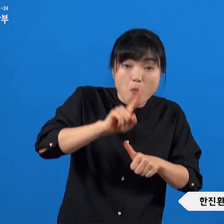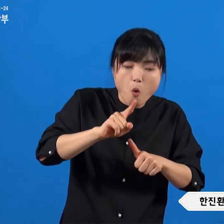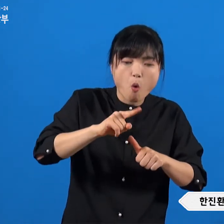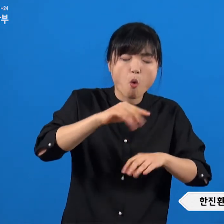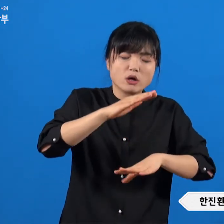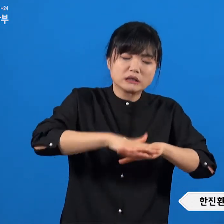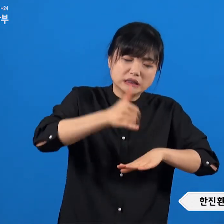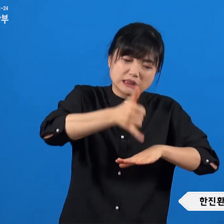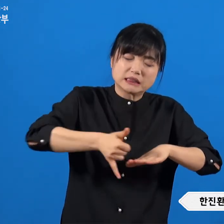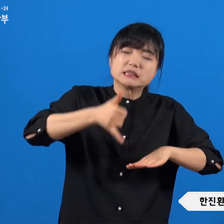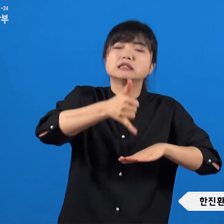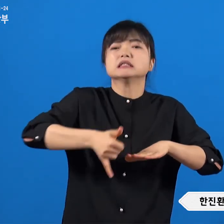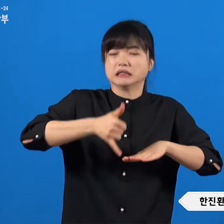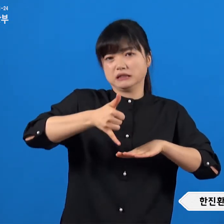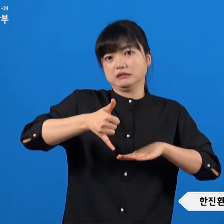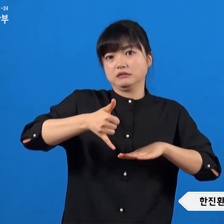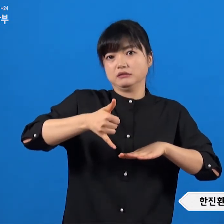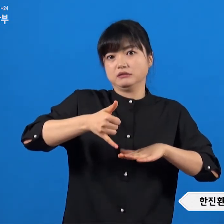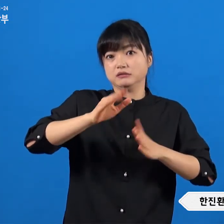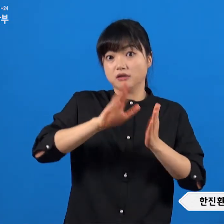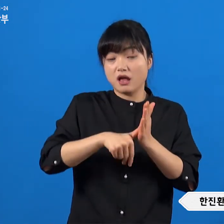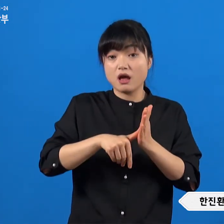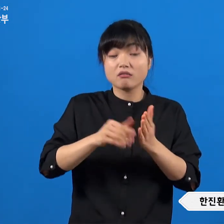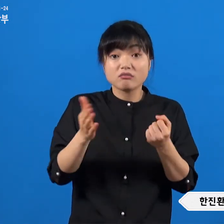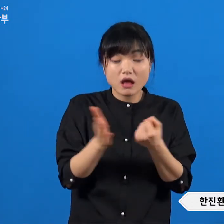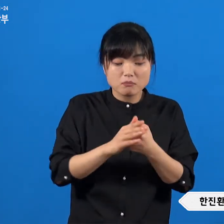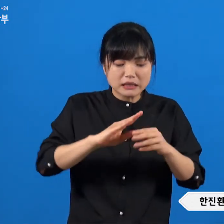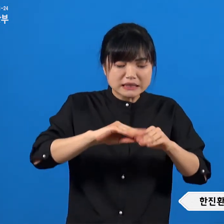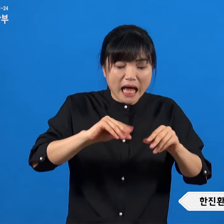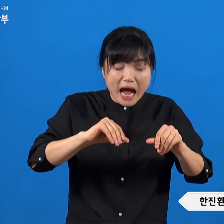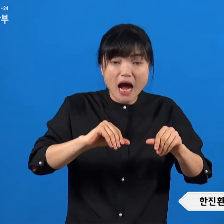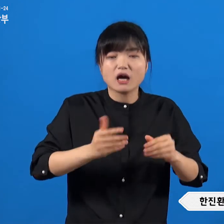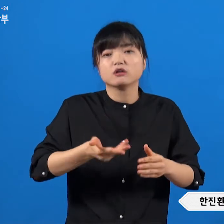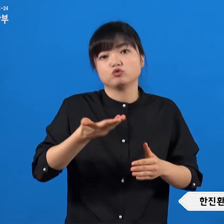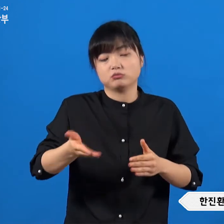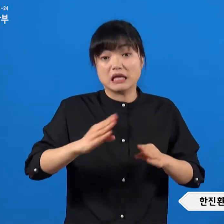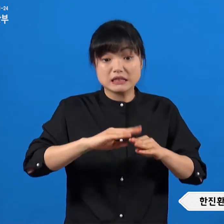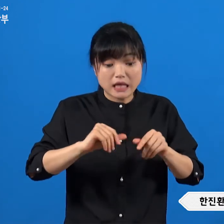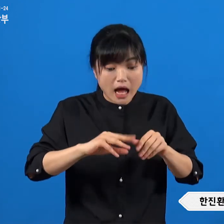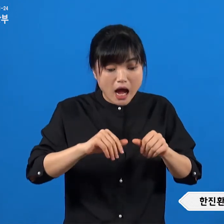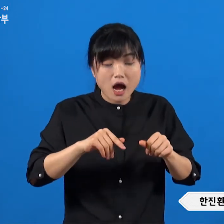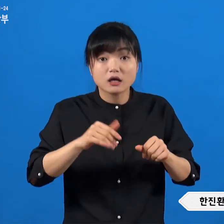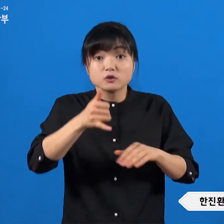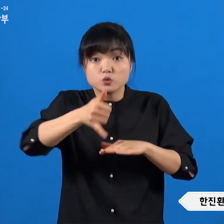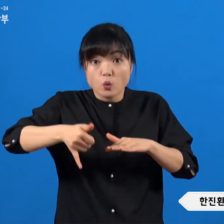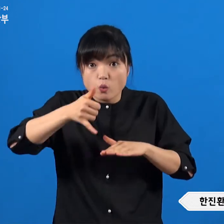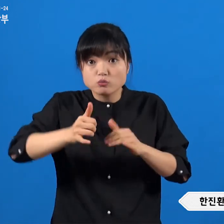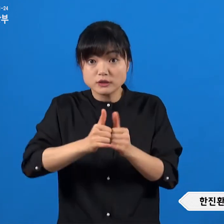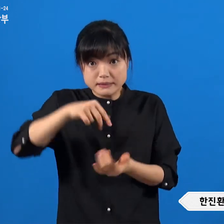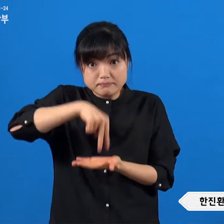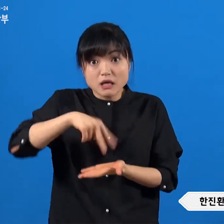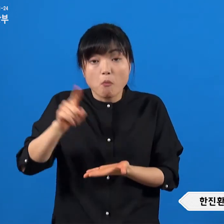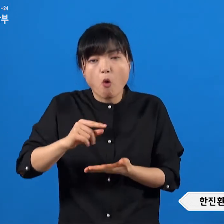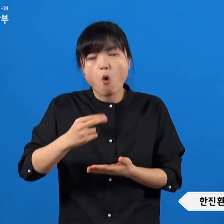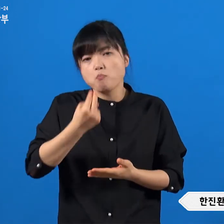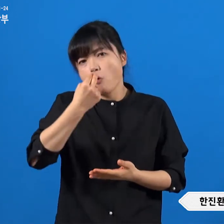주로 땅이지요. 땅은 농부에게는 목숨과도 같습니다.